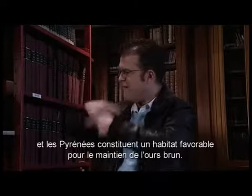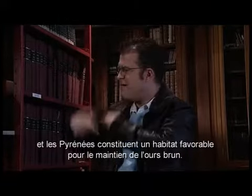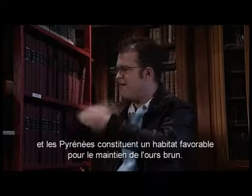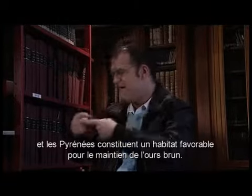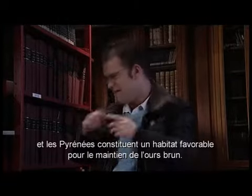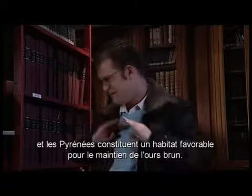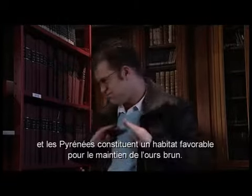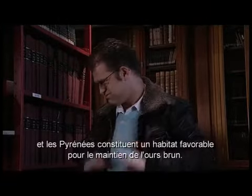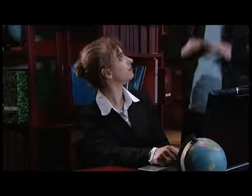brun.